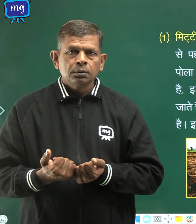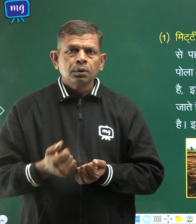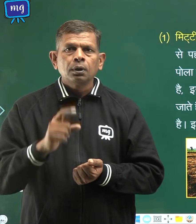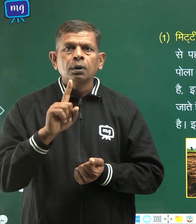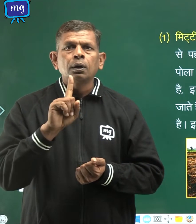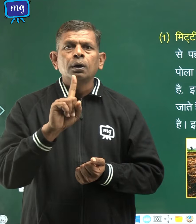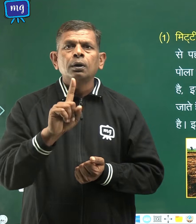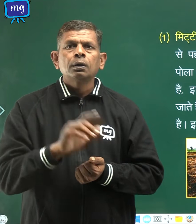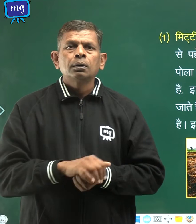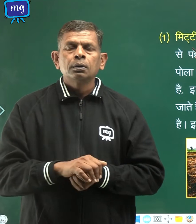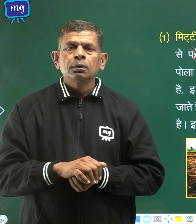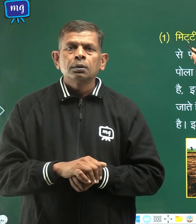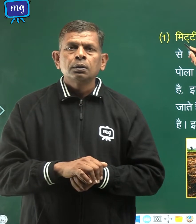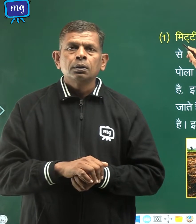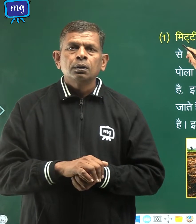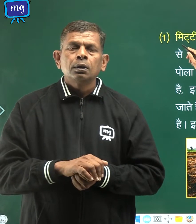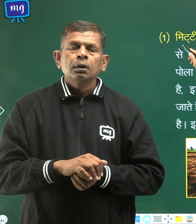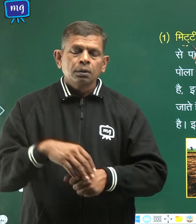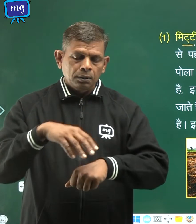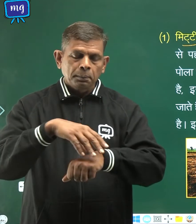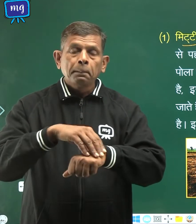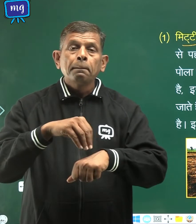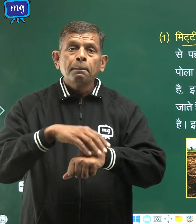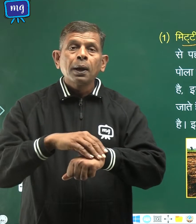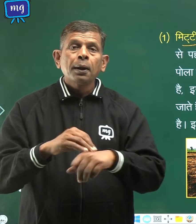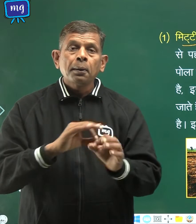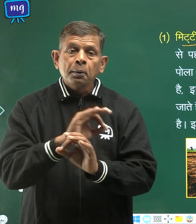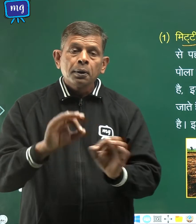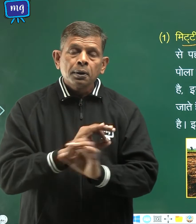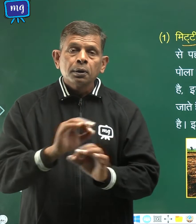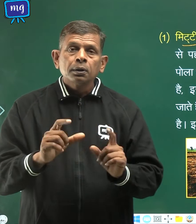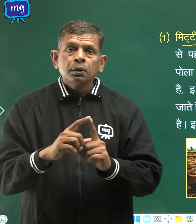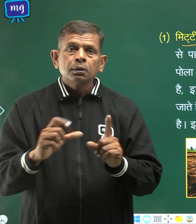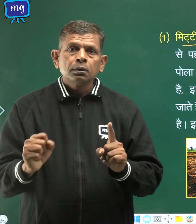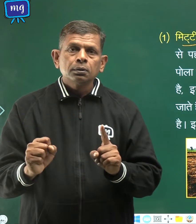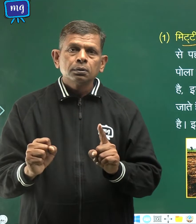नंबर 1, मिट्टी तैयार करना।